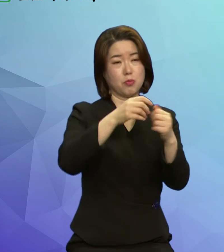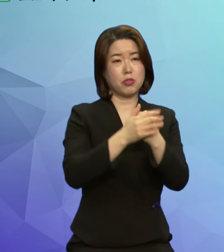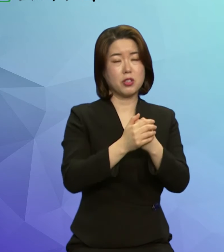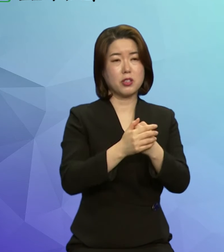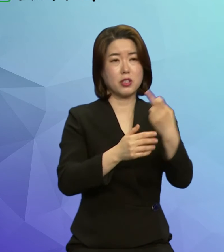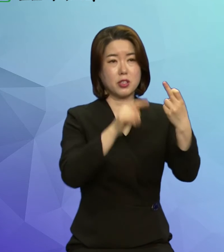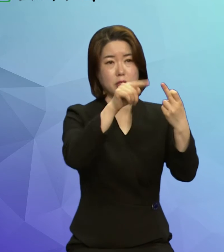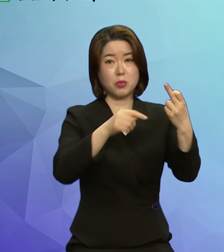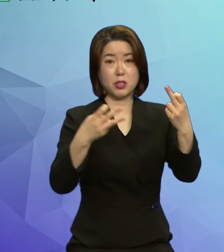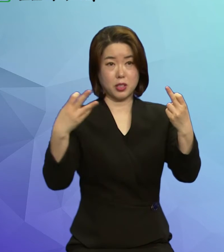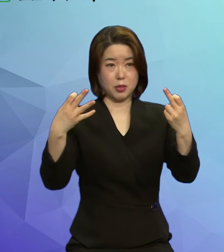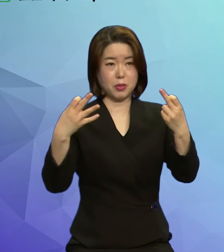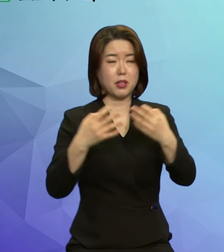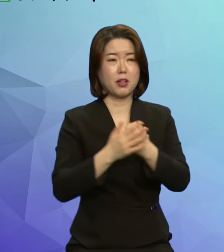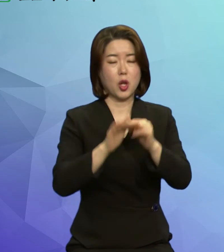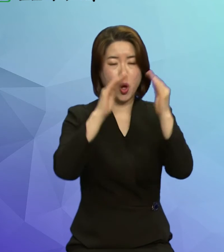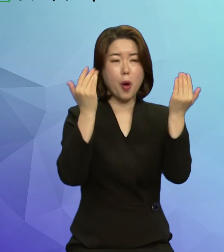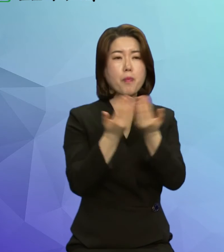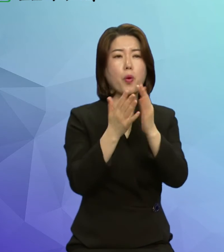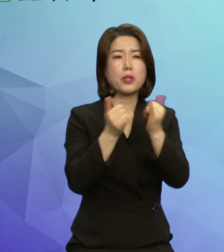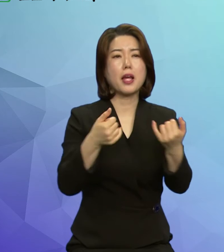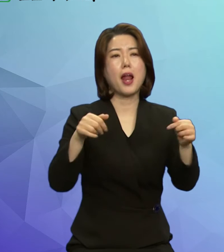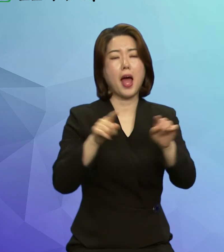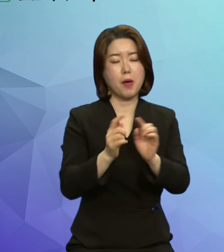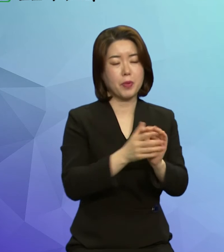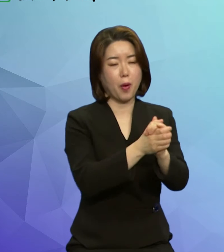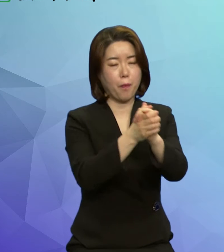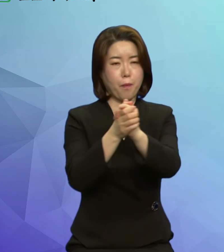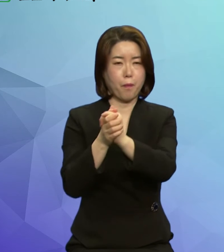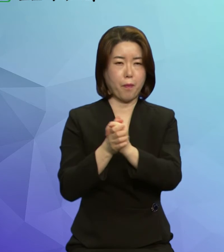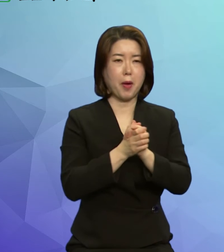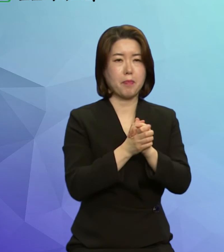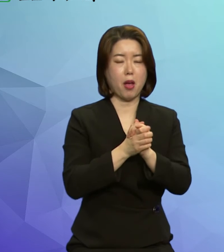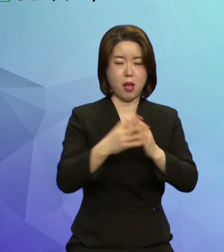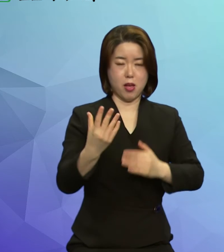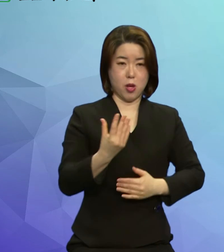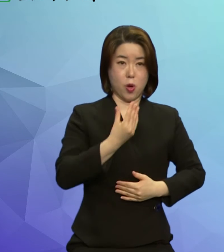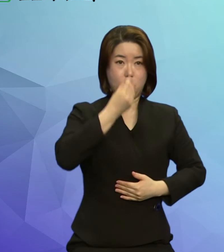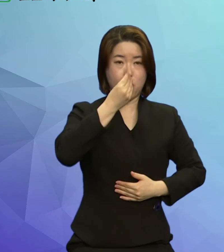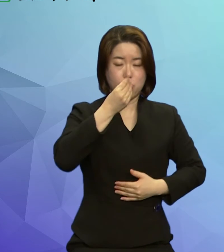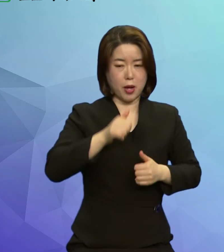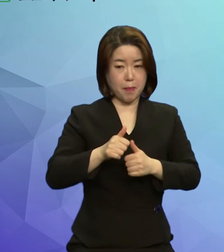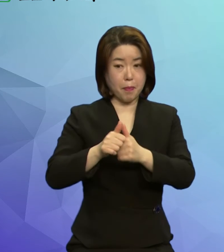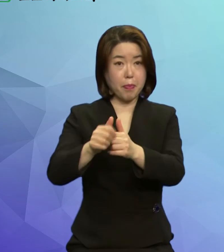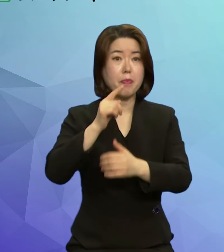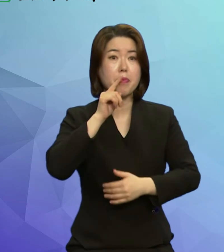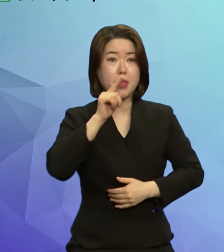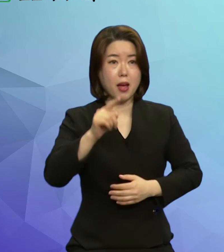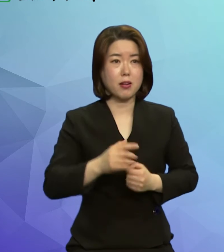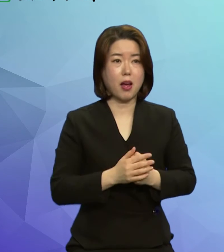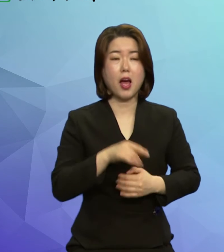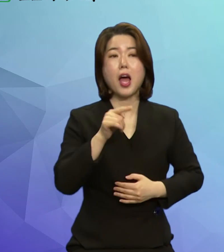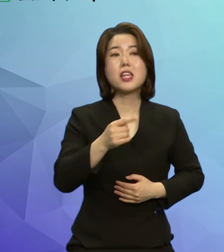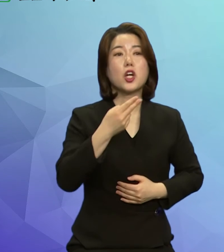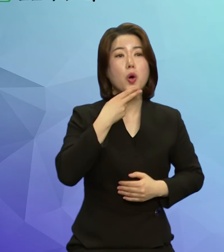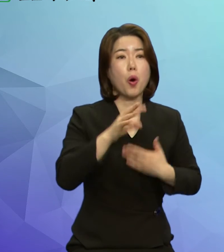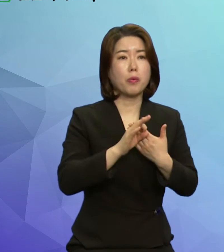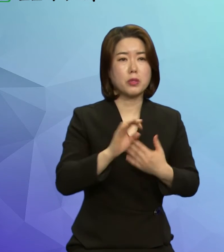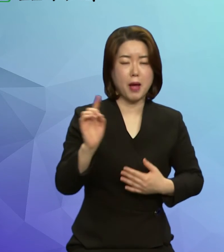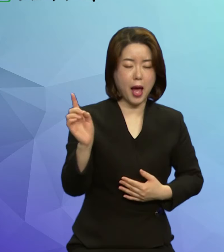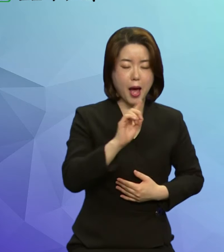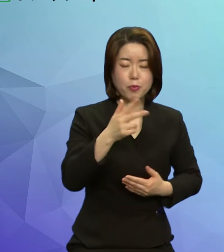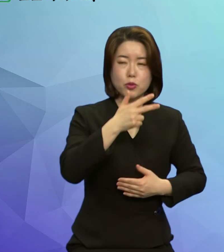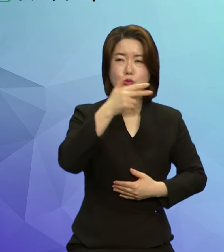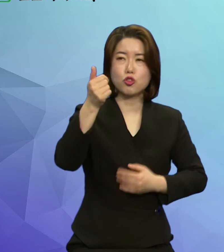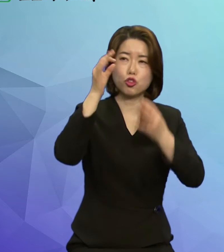12장 14절에 모든 사람과 더불어 화평함과 거룩함을 따르라. 이것이 없이는 아무도